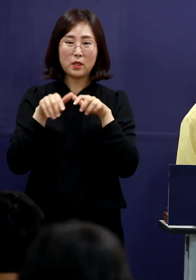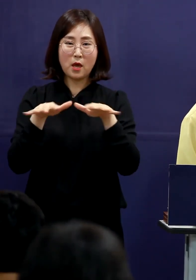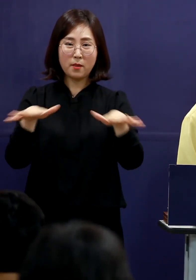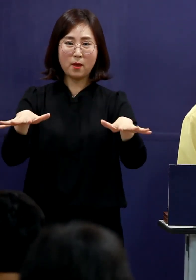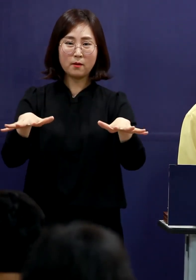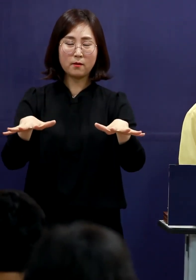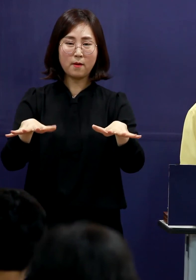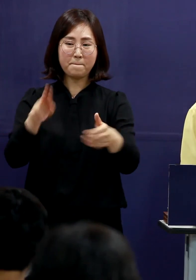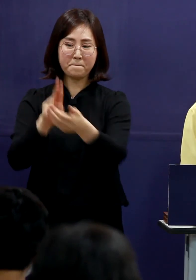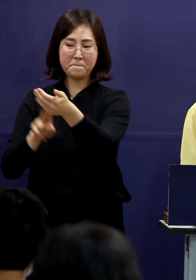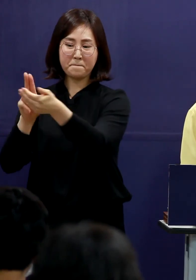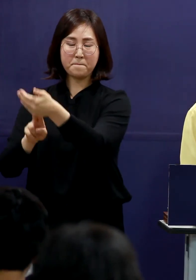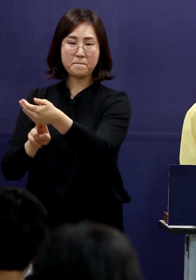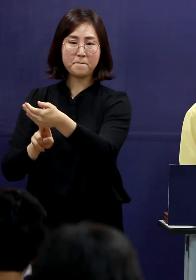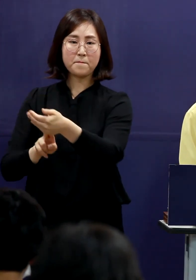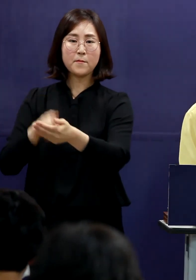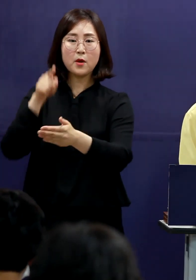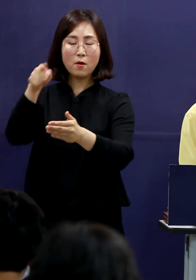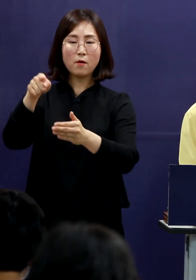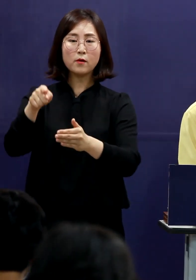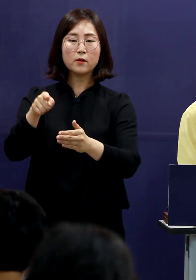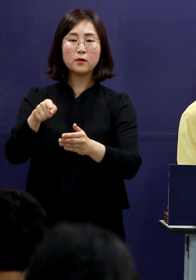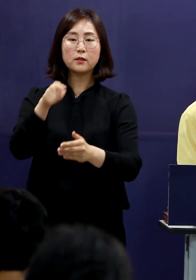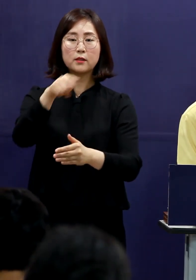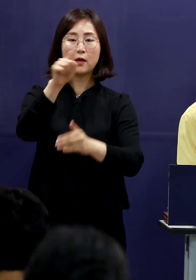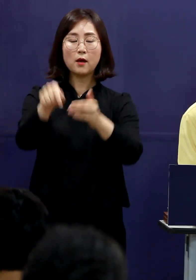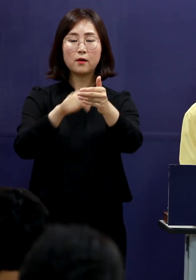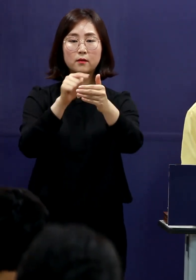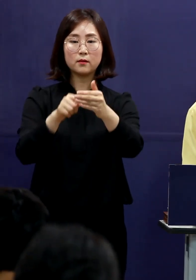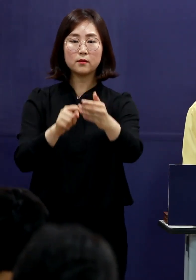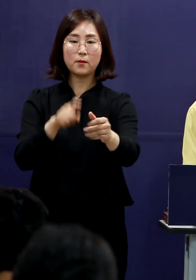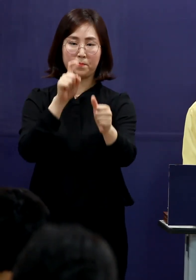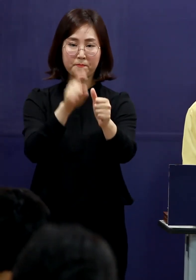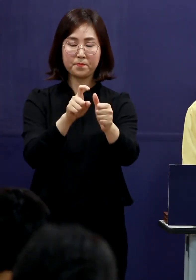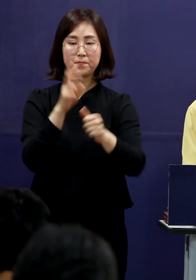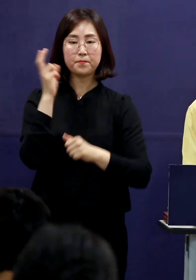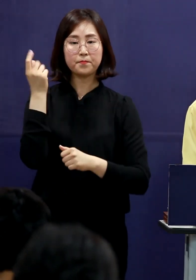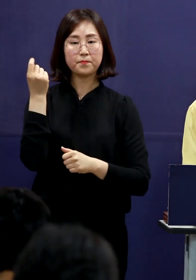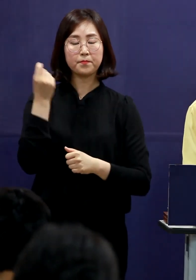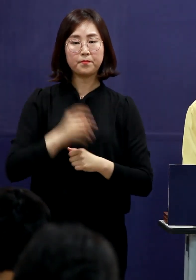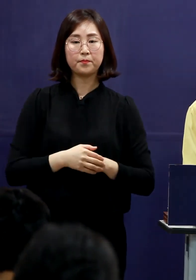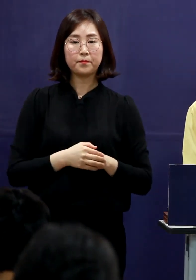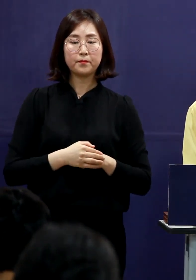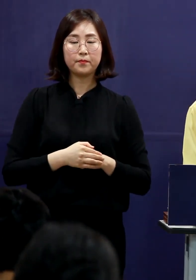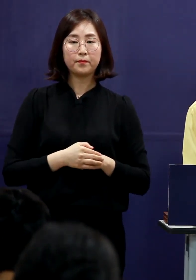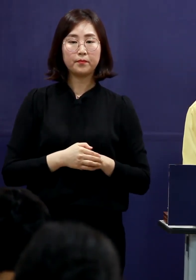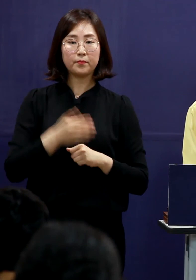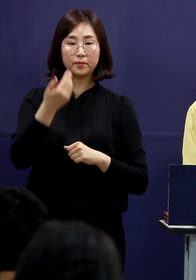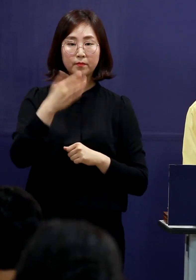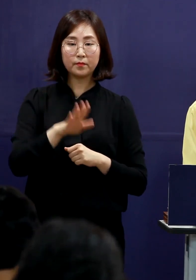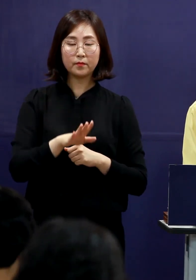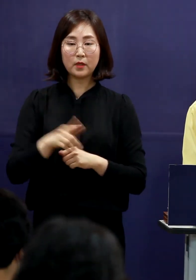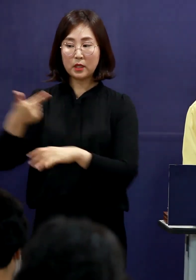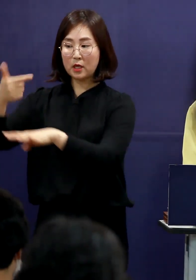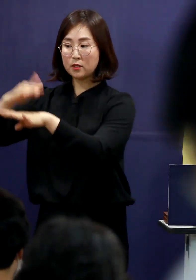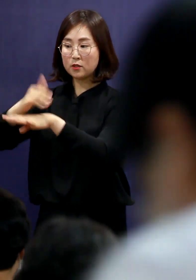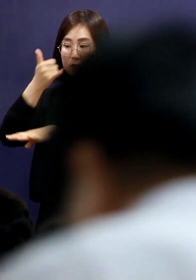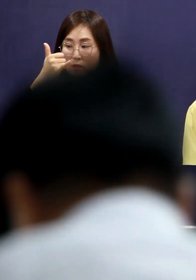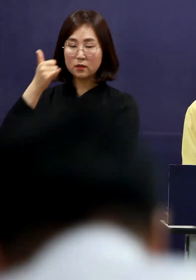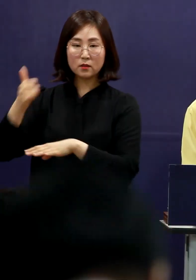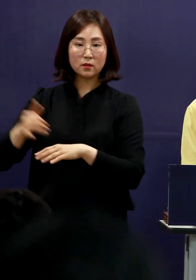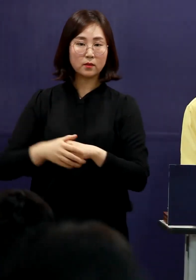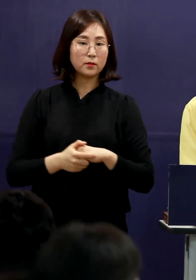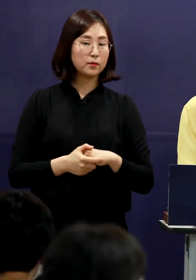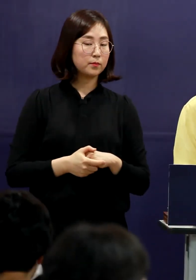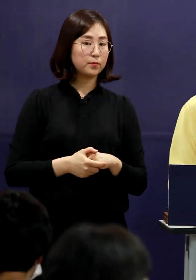55번은 대전 55번과 세종 48번이 만난 곳은 청주 기도원이다, 그런 얘기입니다. 더